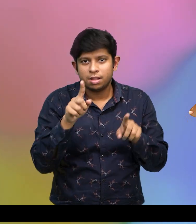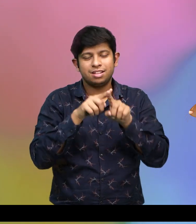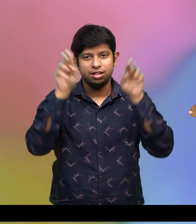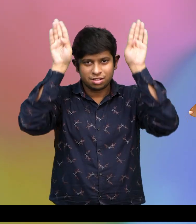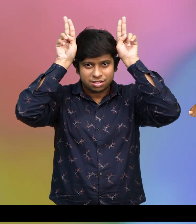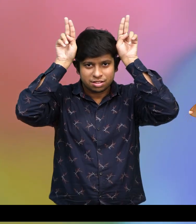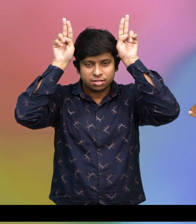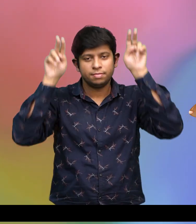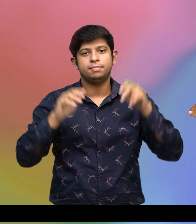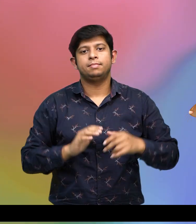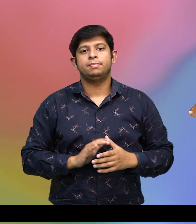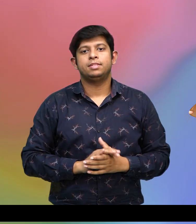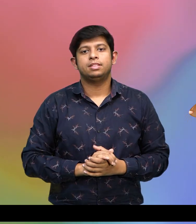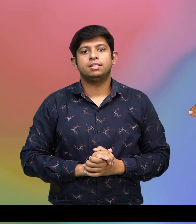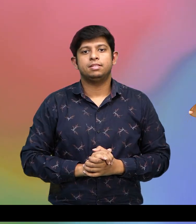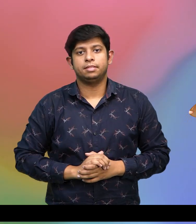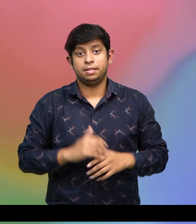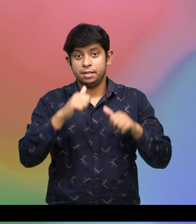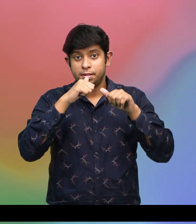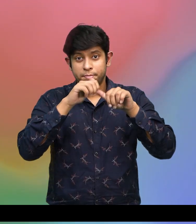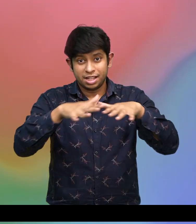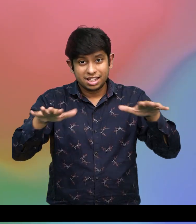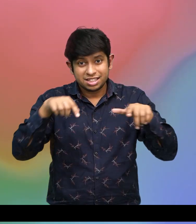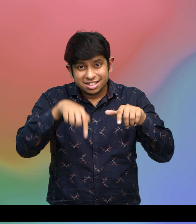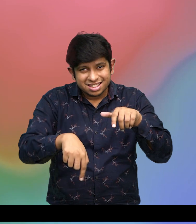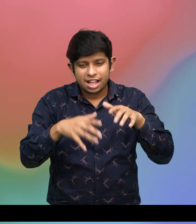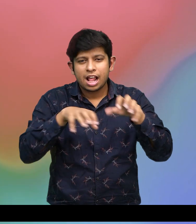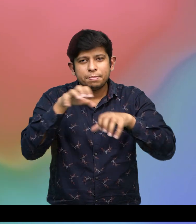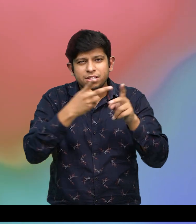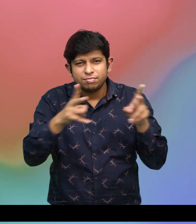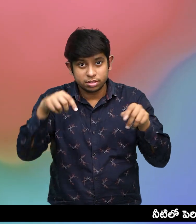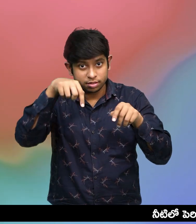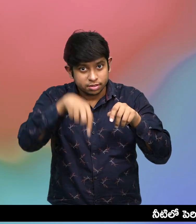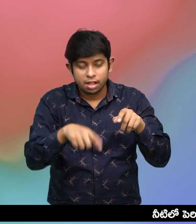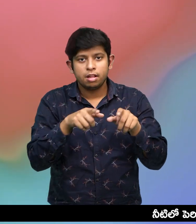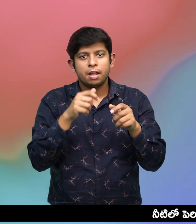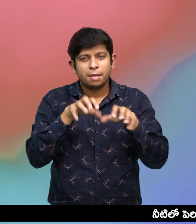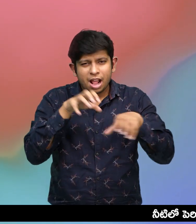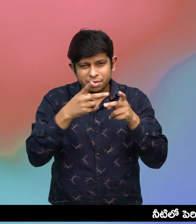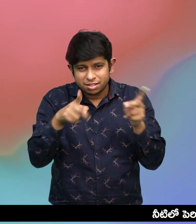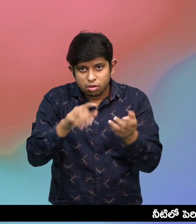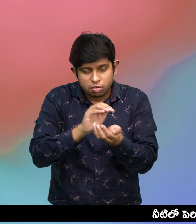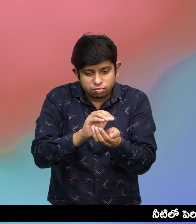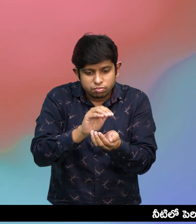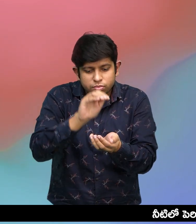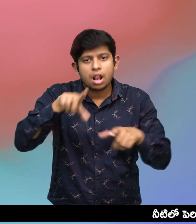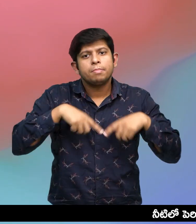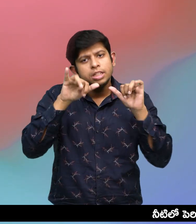ఉదాహరణ ఎలుక, కుందేలు. మెరైన్ క్షీరదాలు నీటిలో పెరిగే మరియు నివసించే